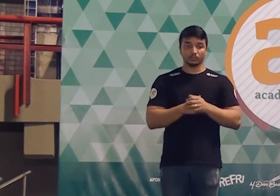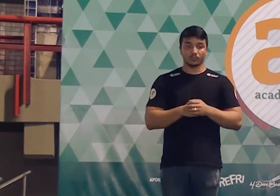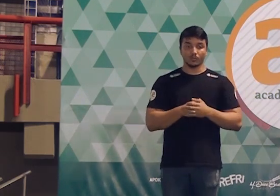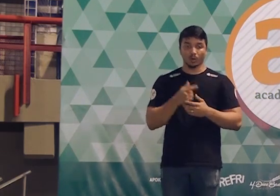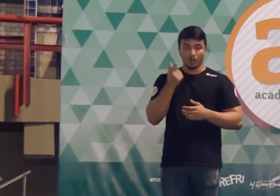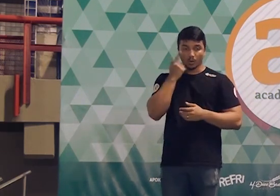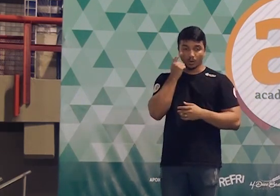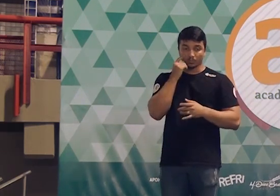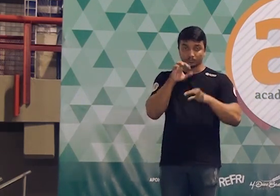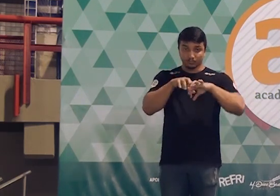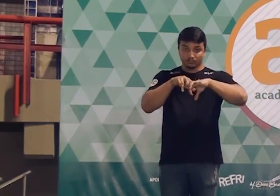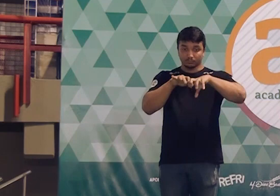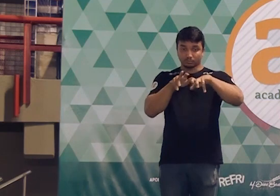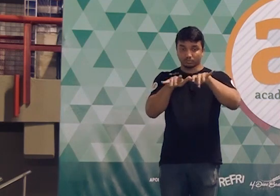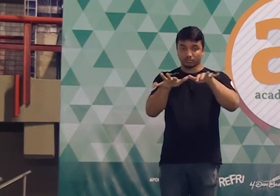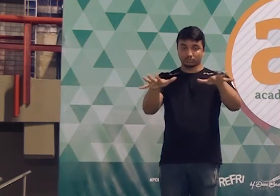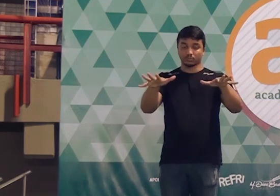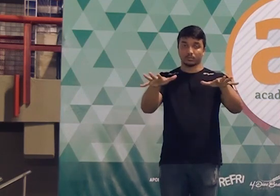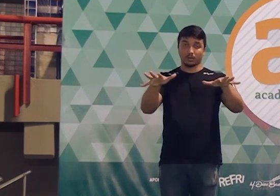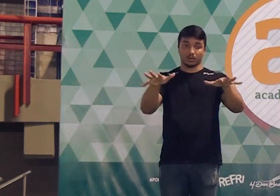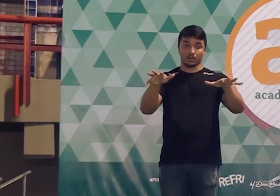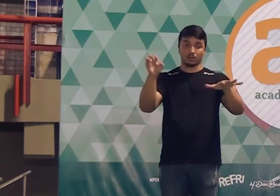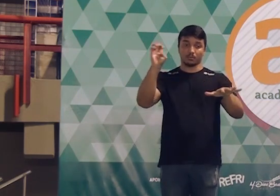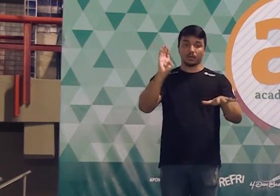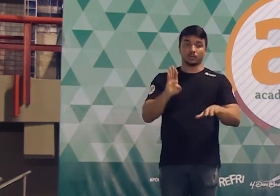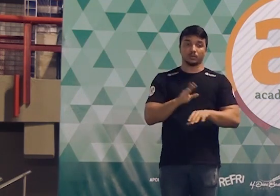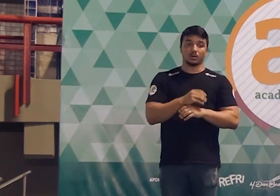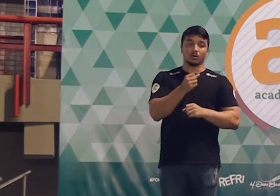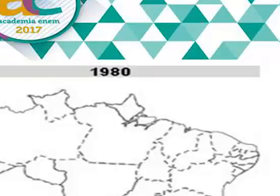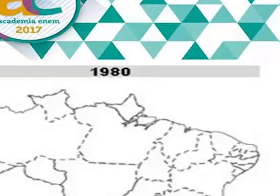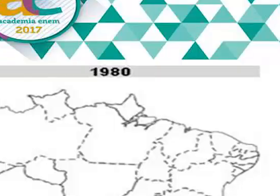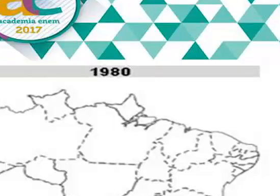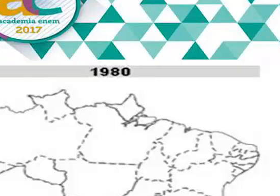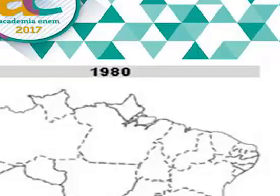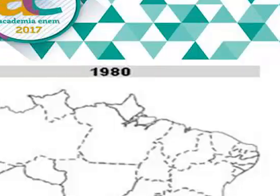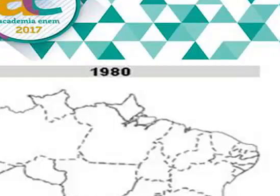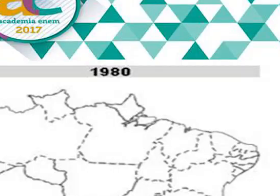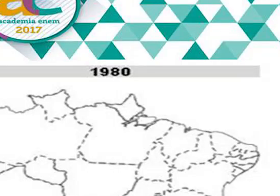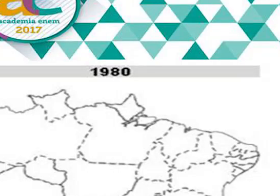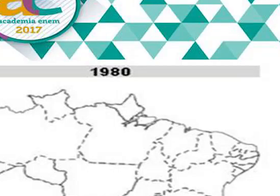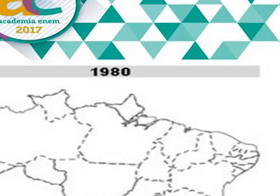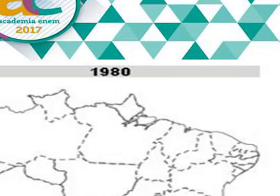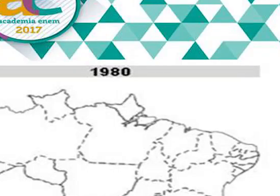olha a desconcentração no Brasil. Em 1980, aí